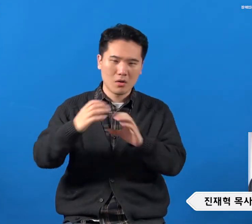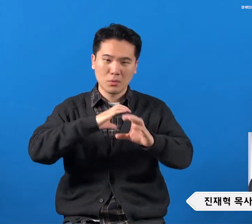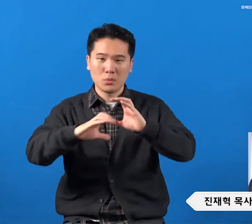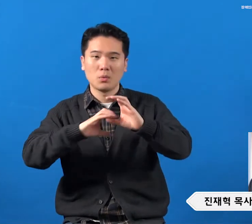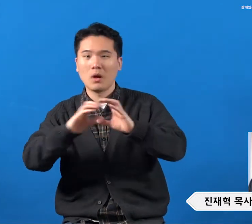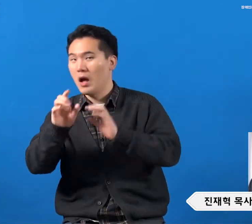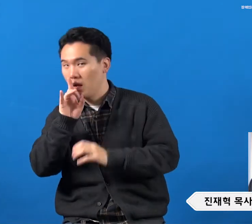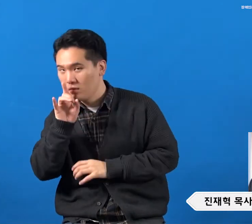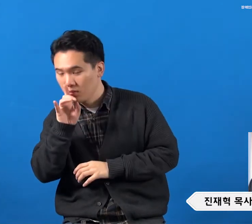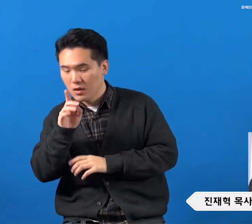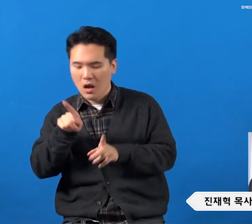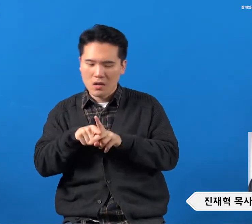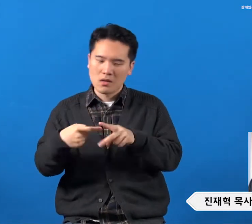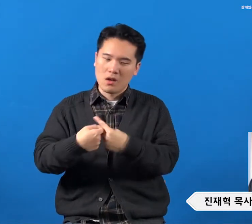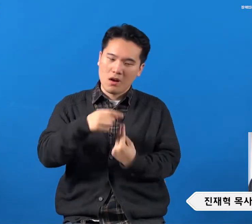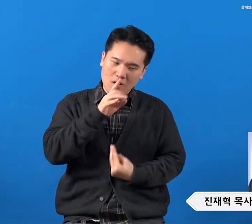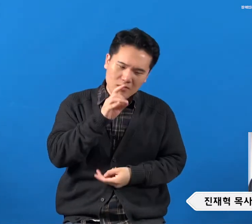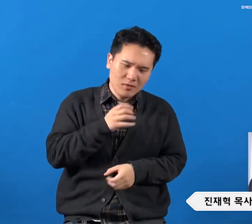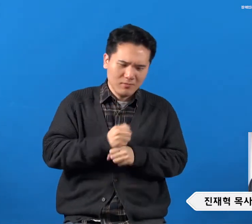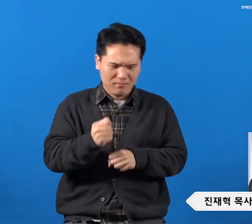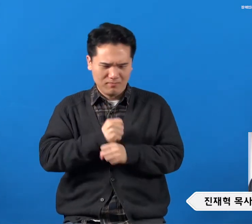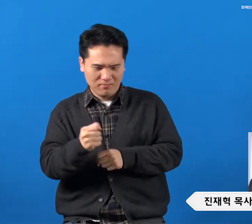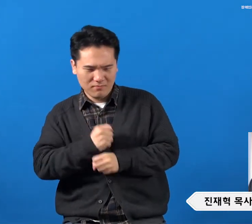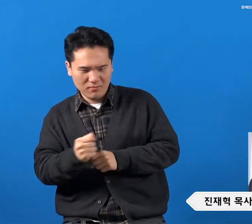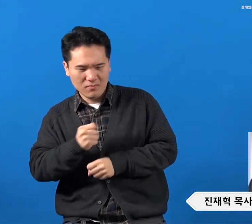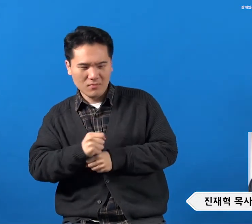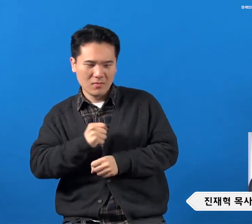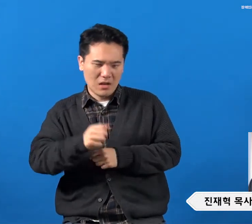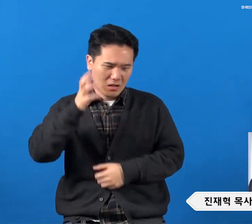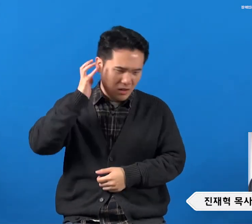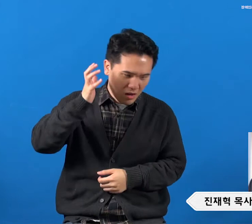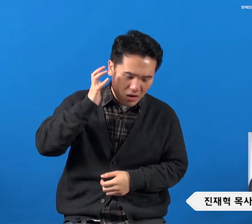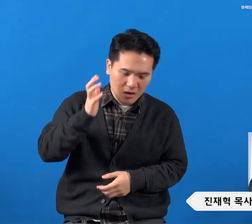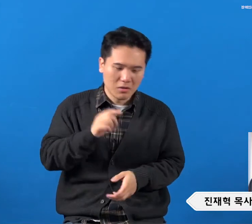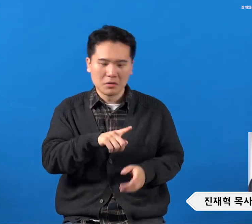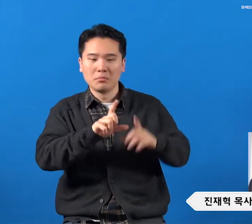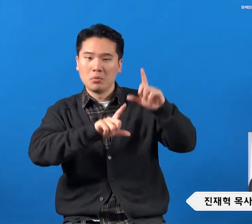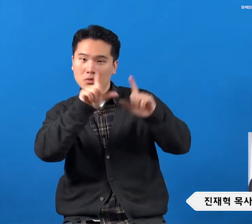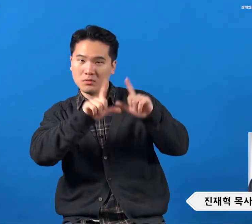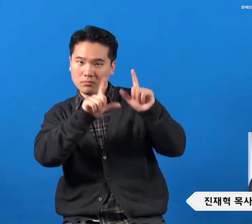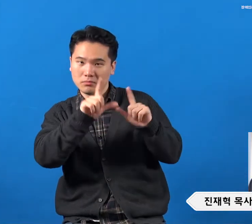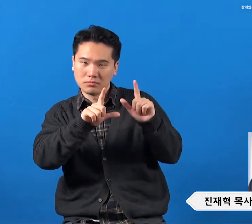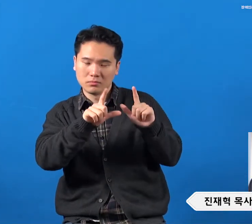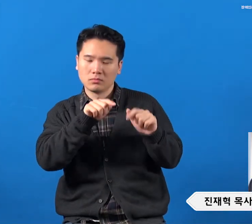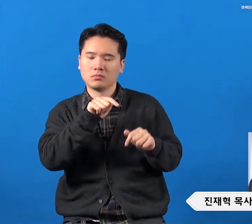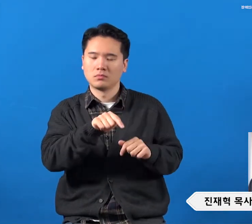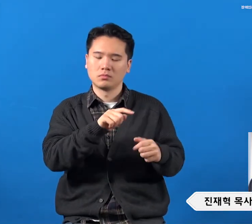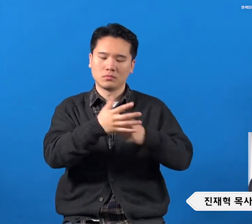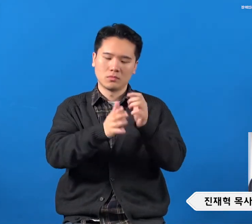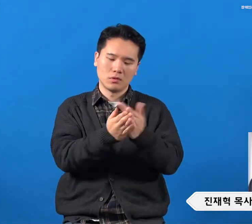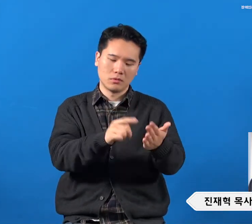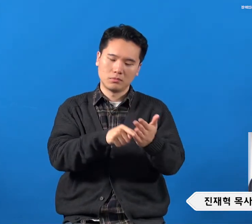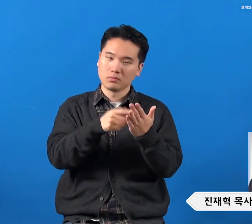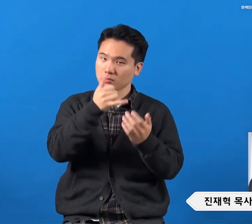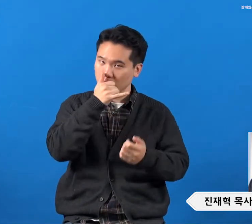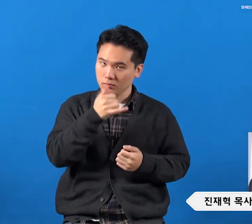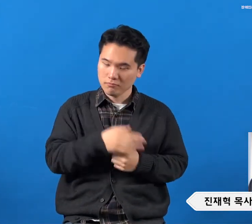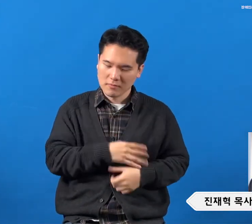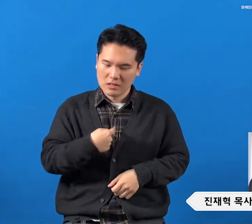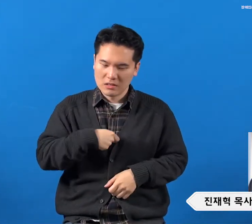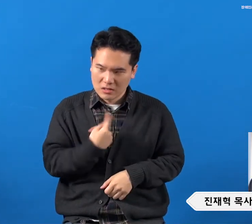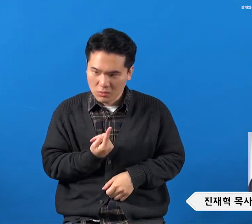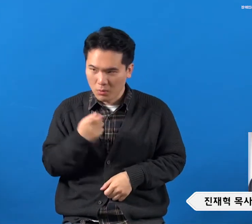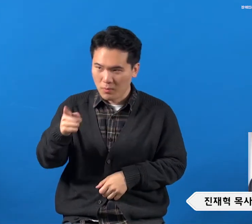못합니다. 혼란이 있습니다. 당황하며 그 탑의 무너짐을 성경은 말씀하고 있습니다.